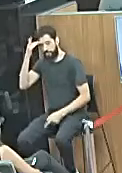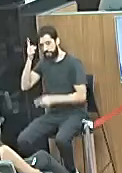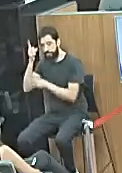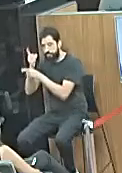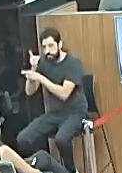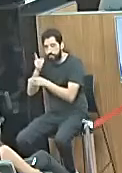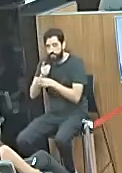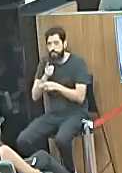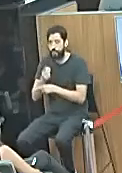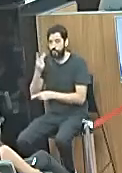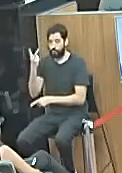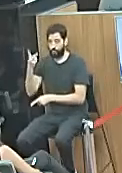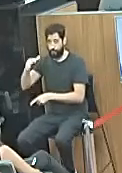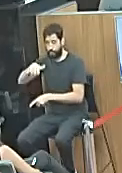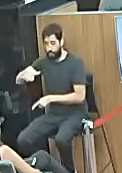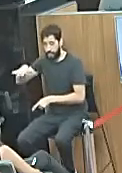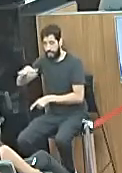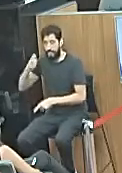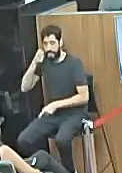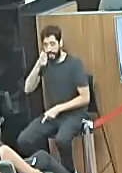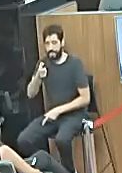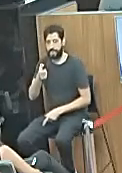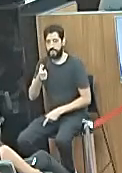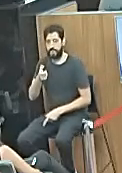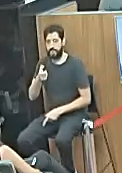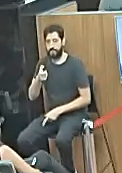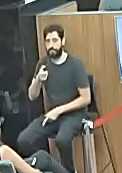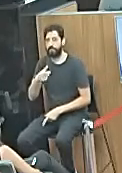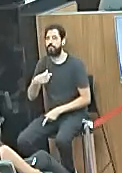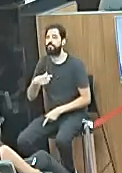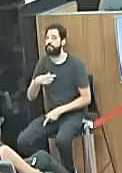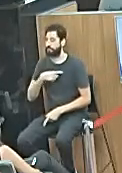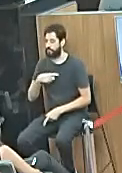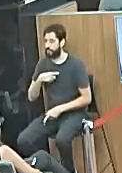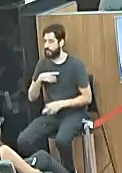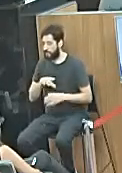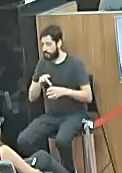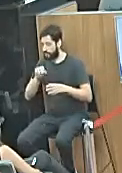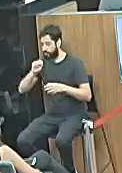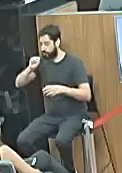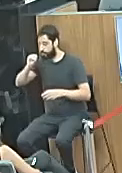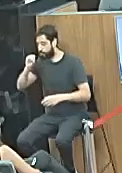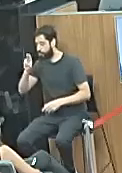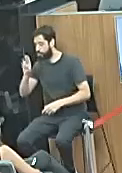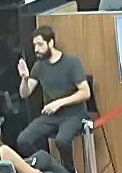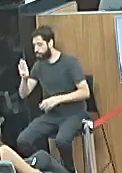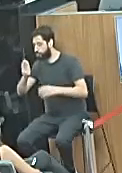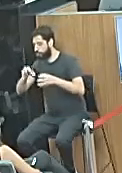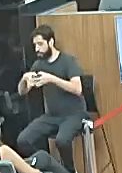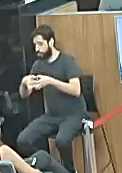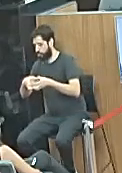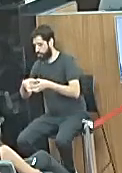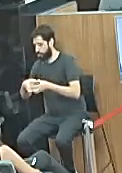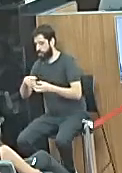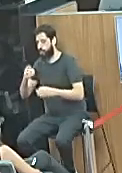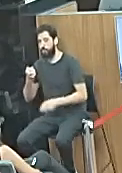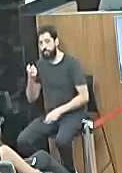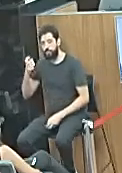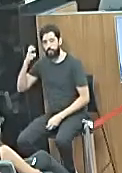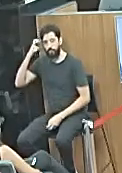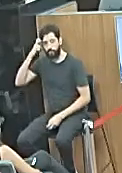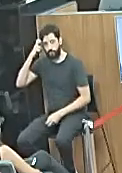duas áreas de interesse que conformar os seguintes subgrupos cultura e agricultura